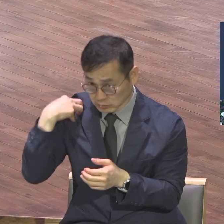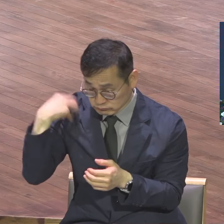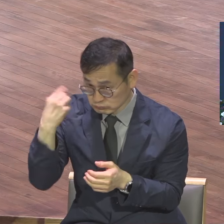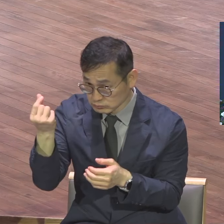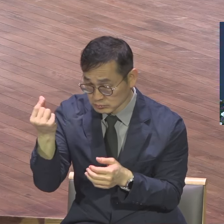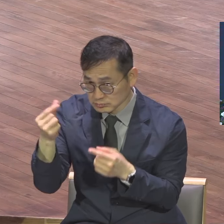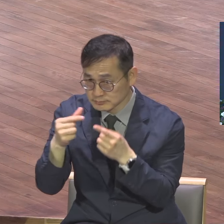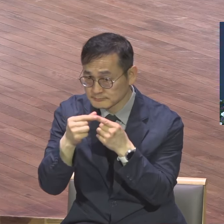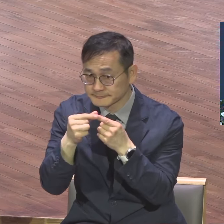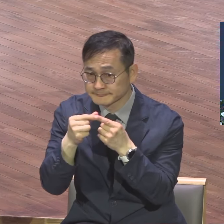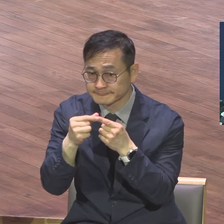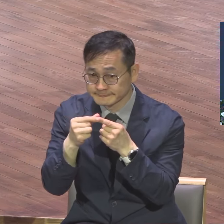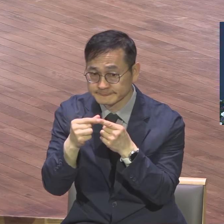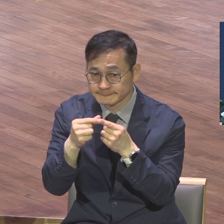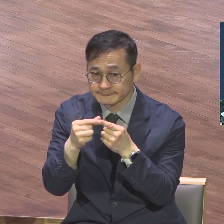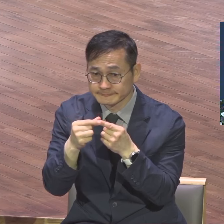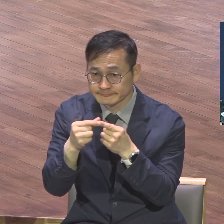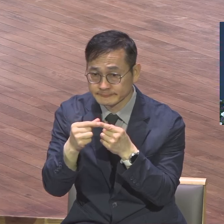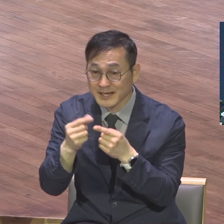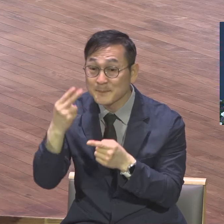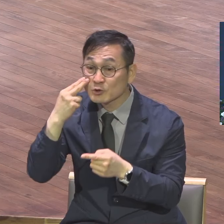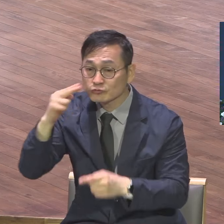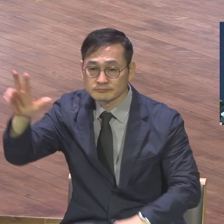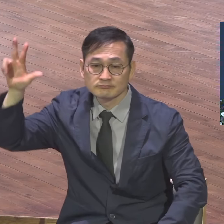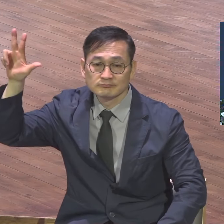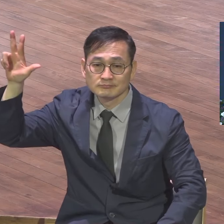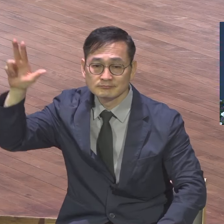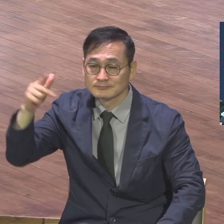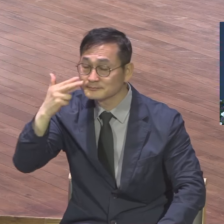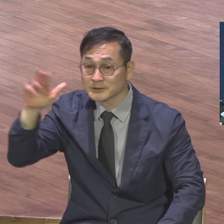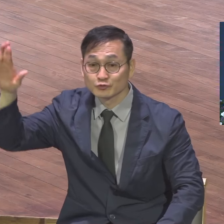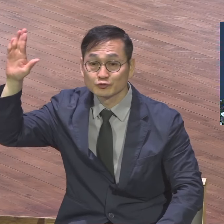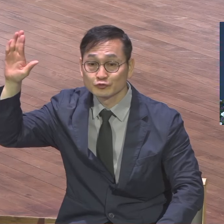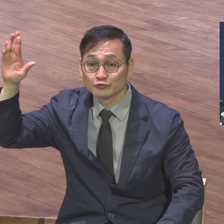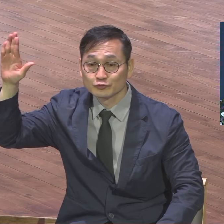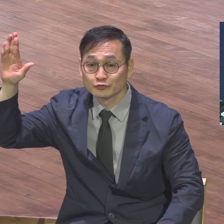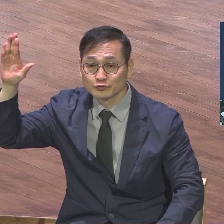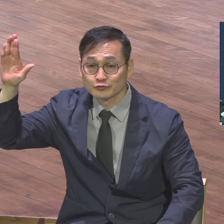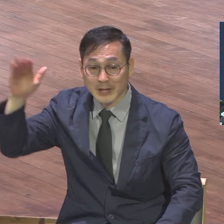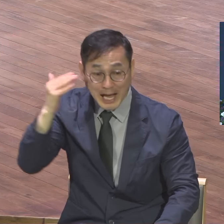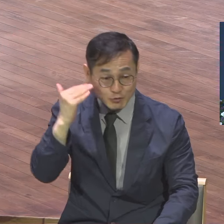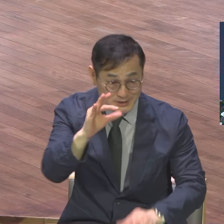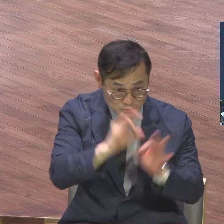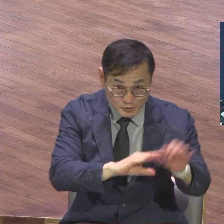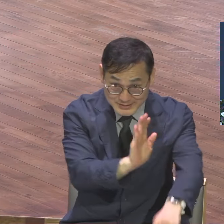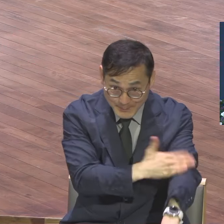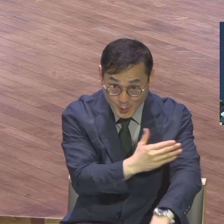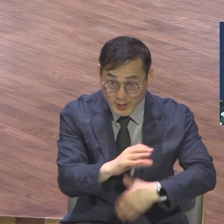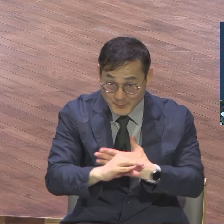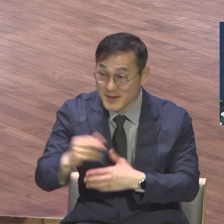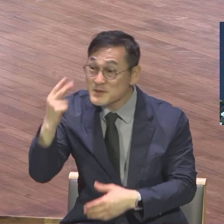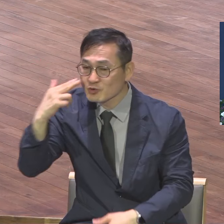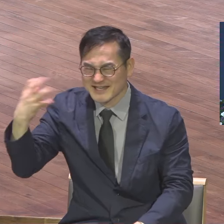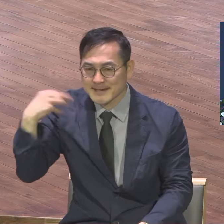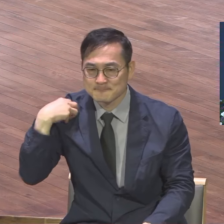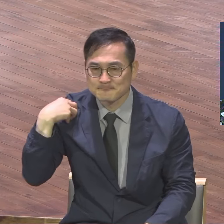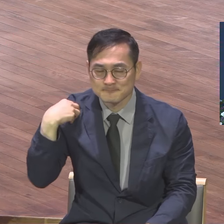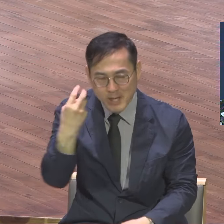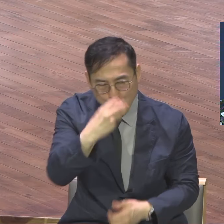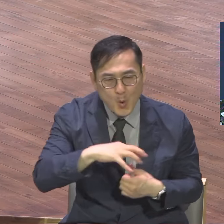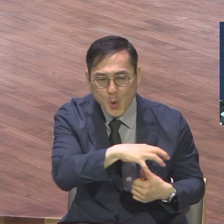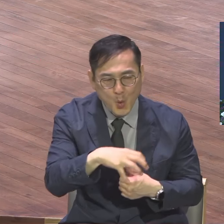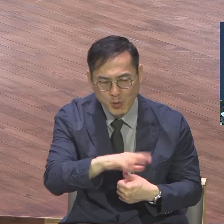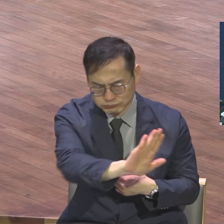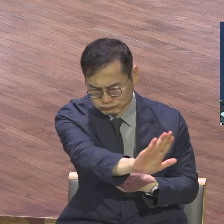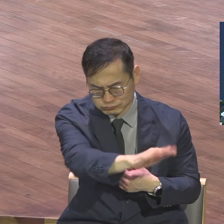준다니까요. 책임져 줘요. 미국 시민권자는요, 한국에 와서 잘못해도 미국 시민권, 미국에서 다 책임지고